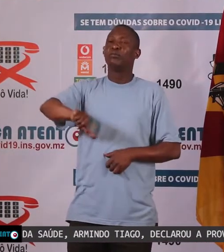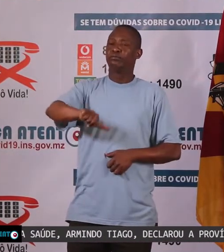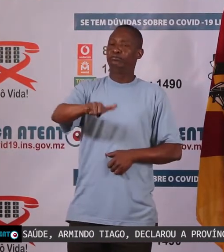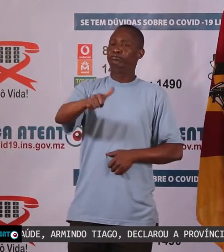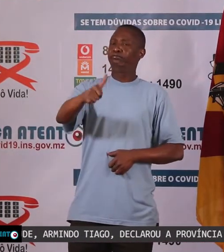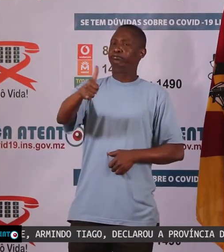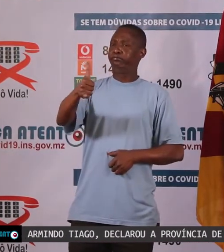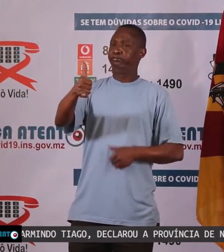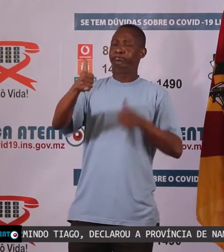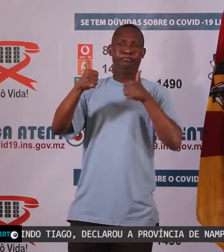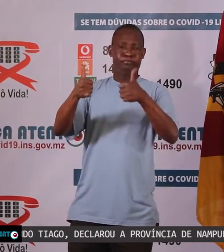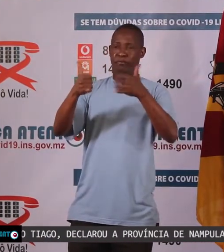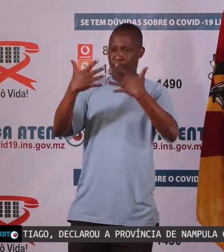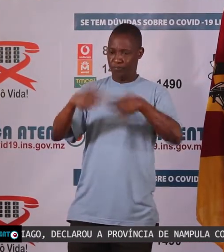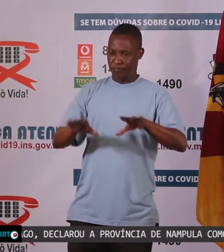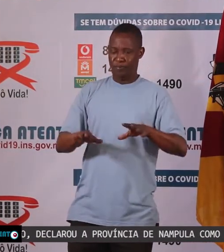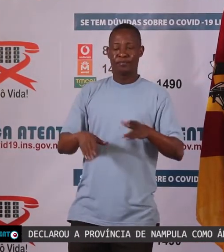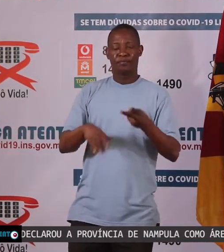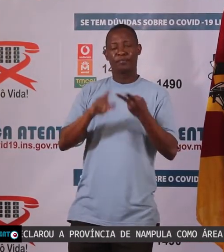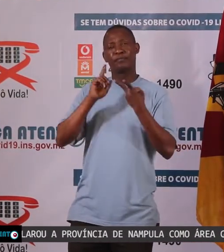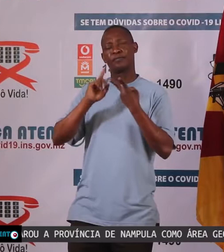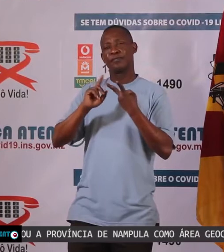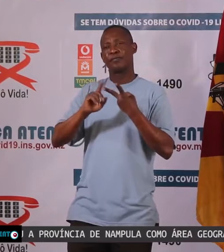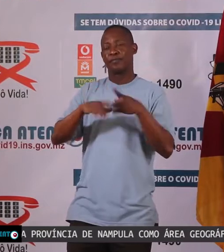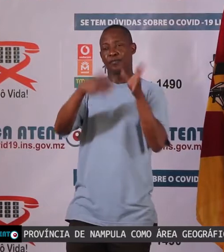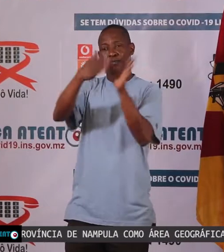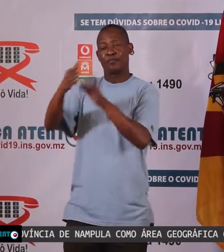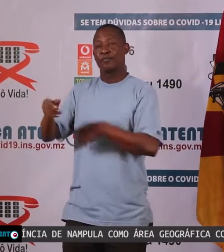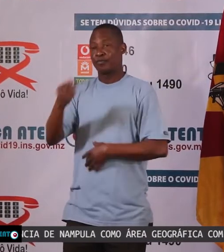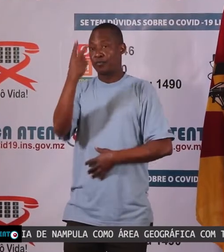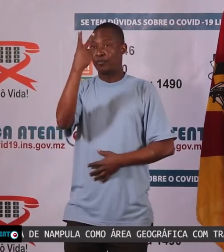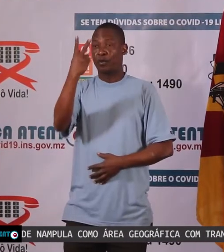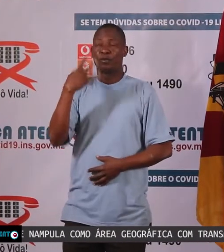Covid-19, 2 óbitos devido ao Covid-19.